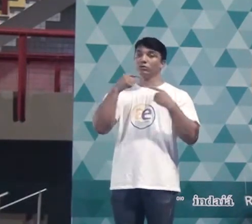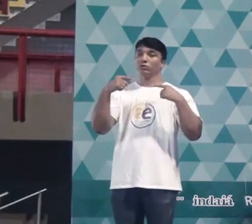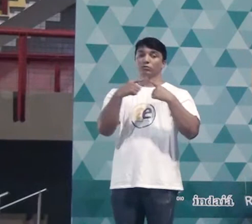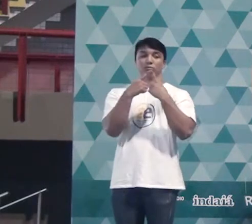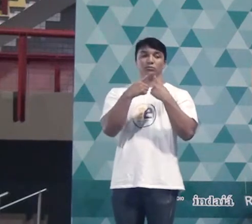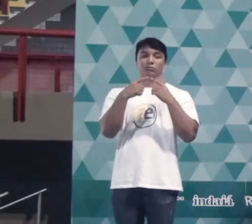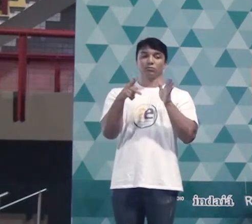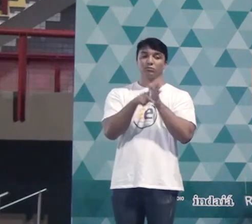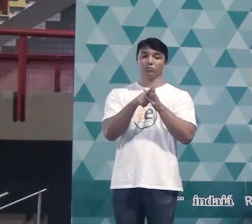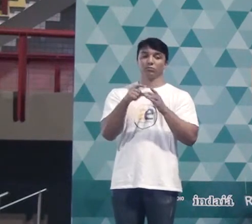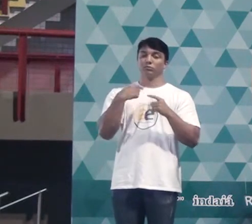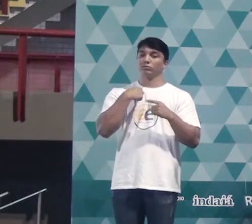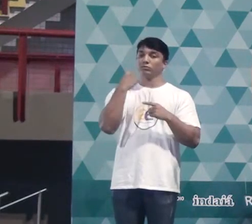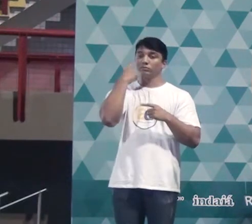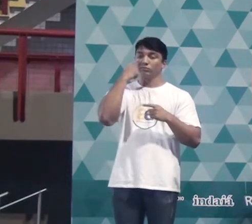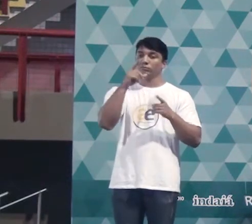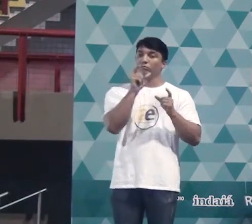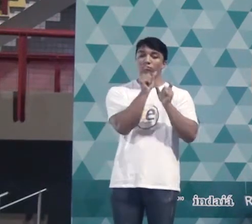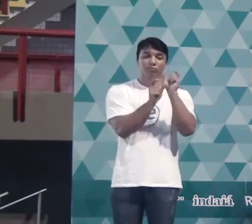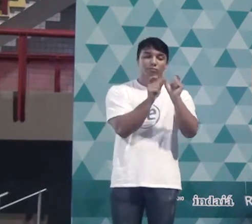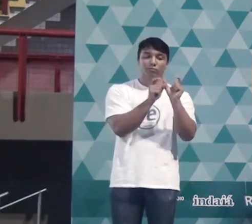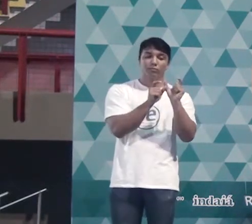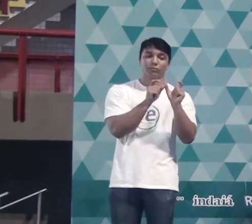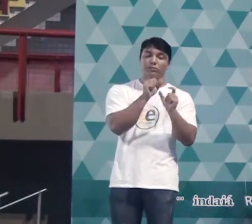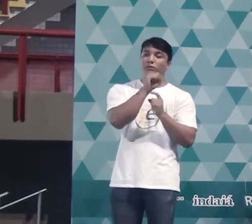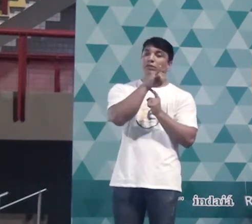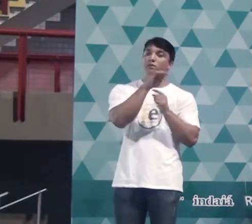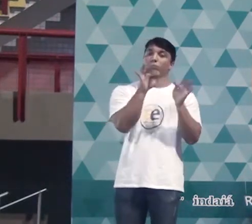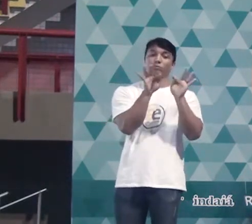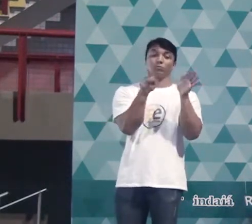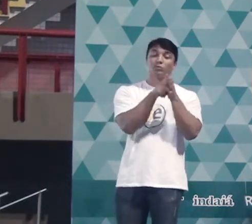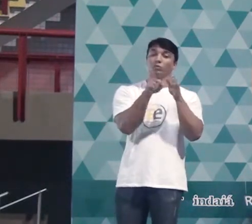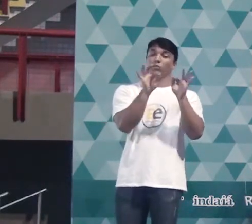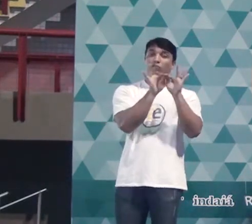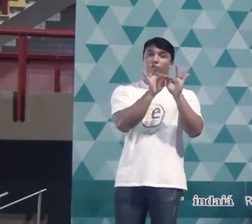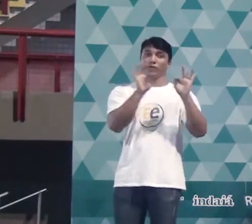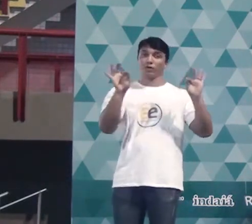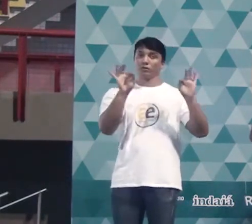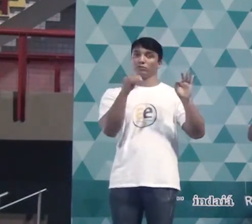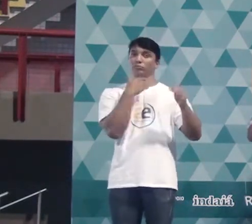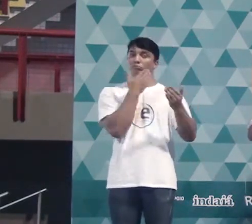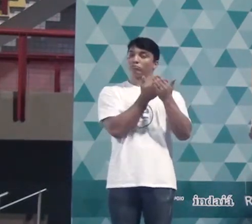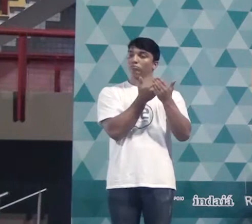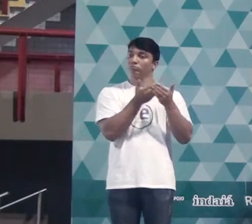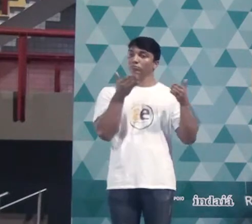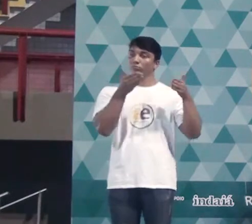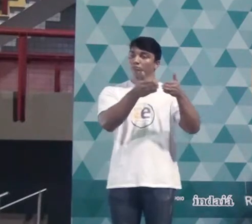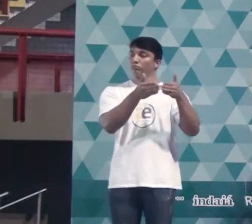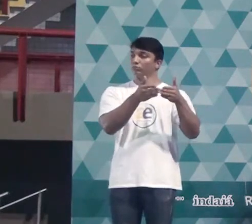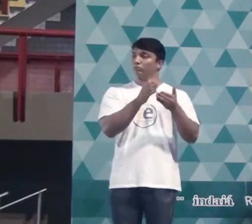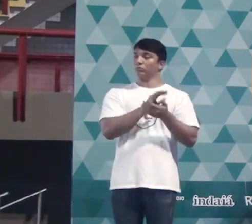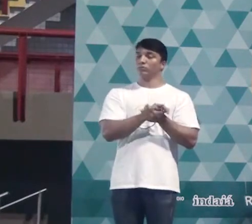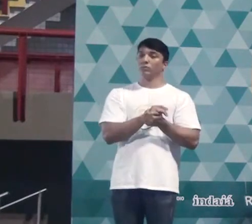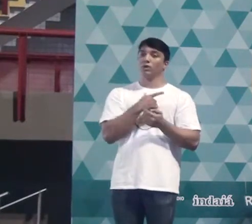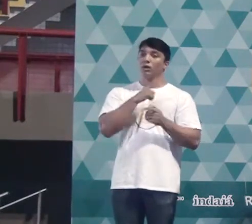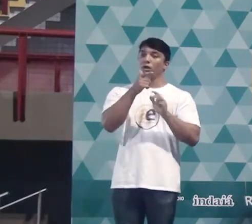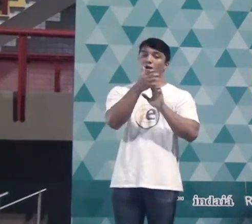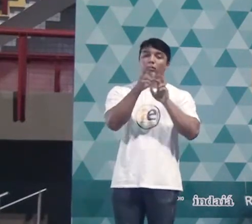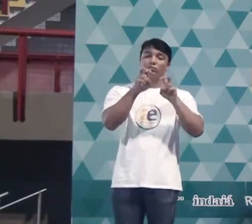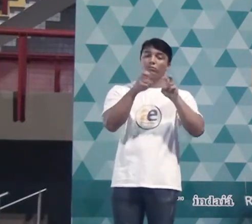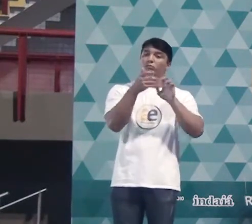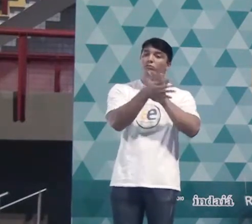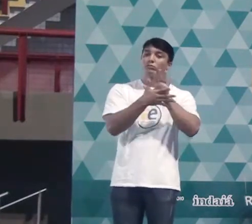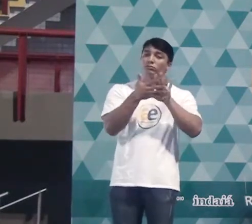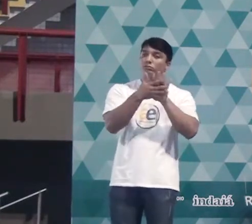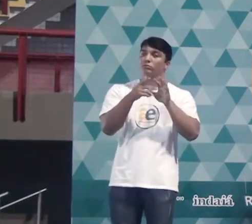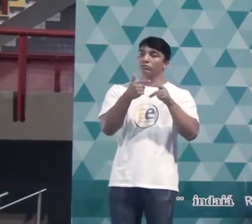Fonologia é som. Morfologia é palavra, sintaxe é o que? Frase. É o estudo da frase. Como os termos se comportam na frase.